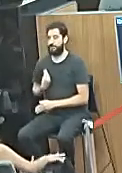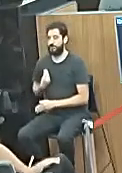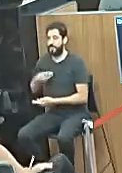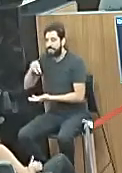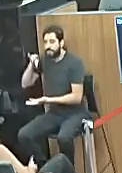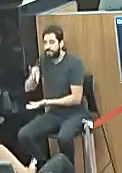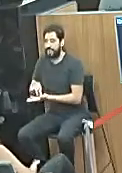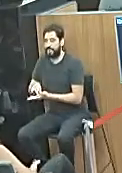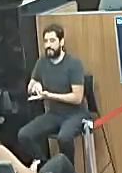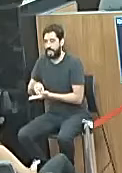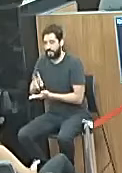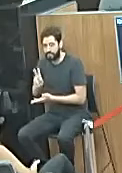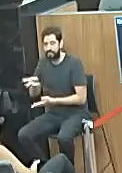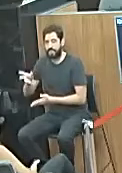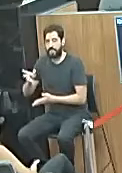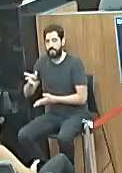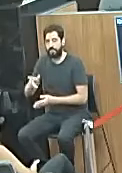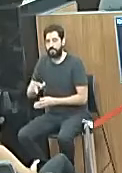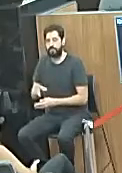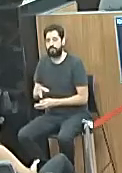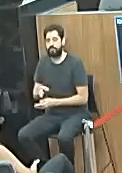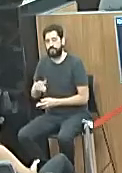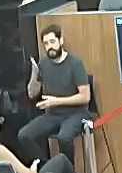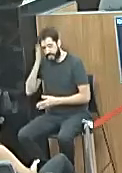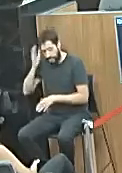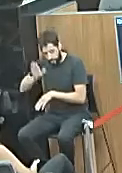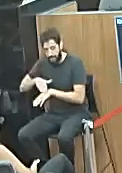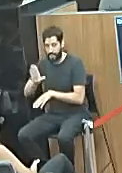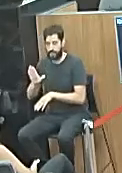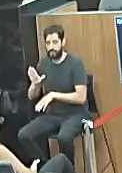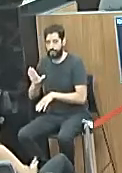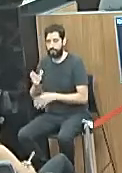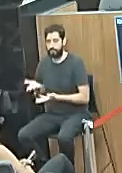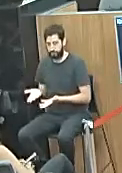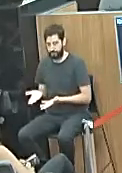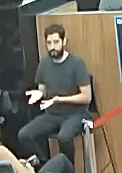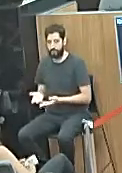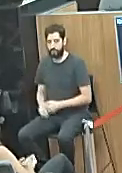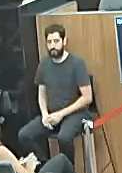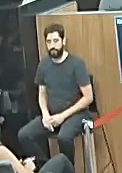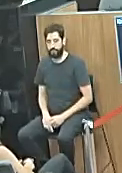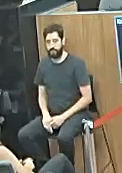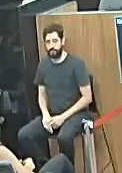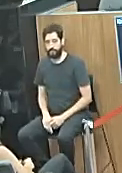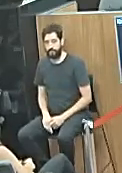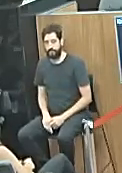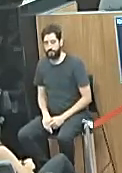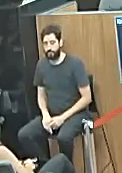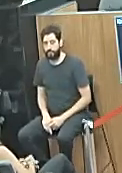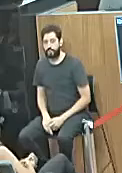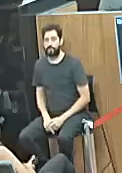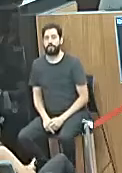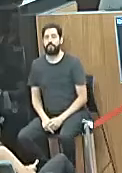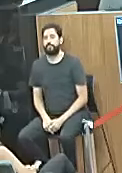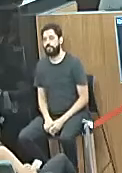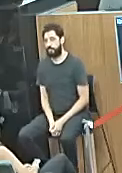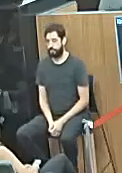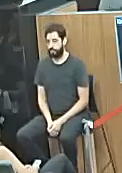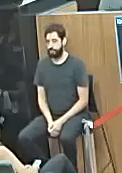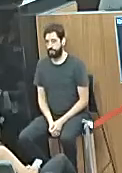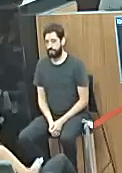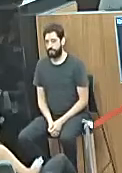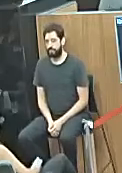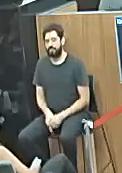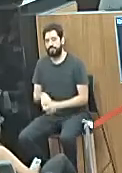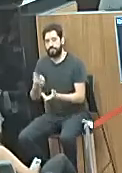faz ela no dia a dia é que sabe mais ninguém mais sabe tem a